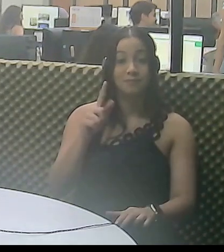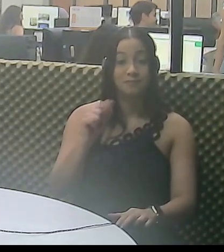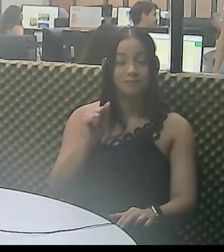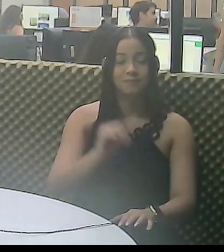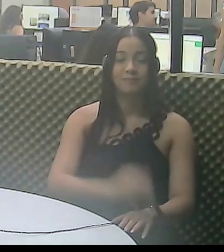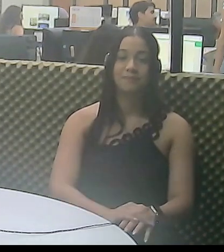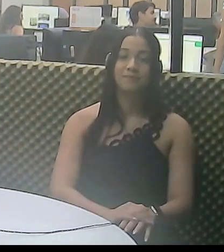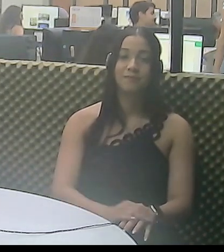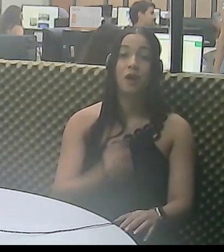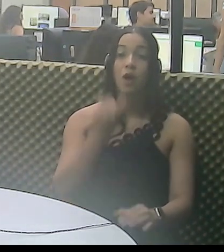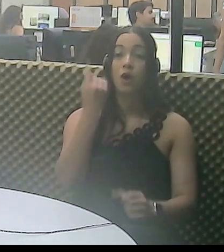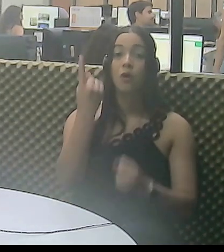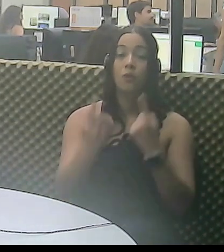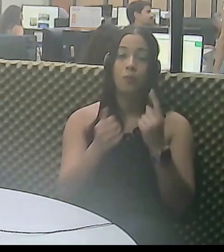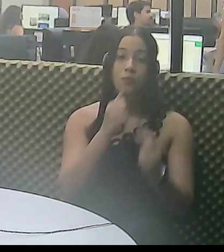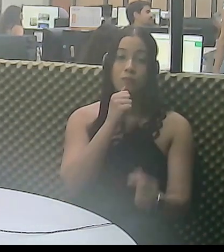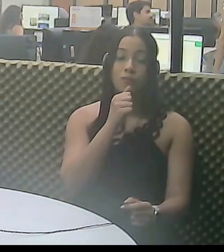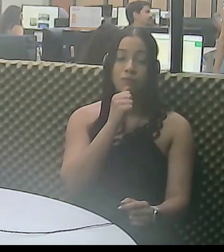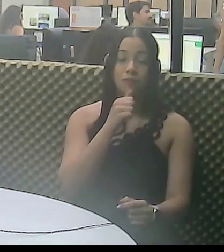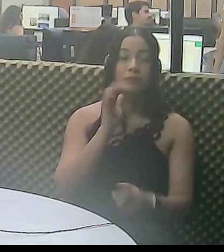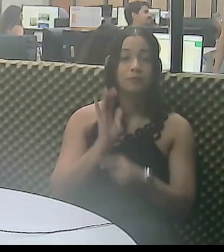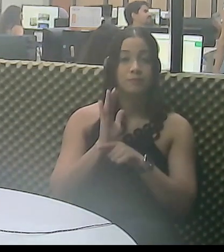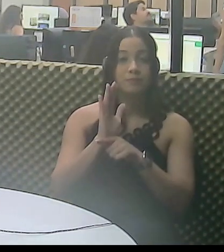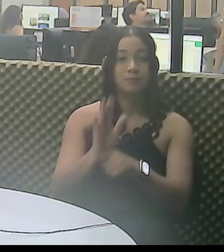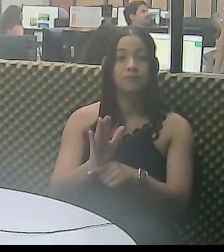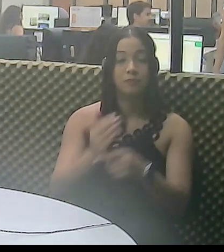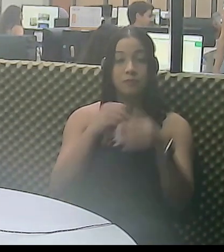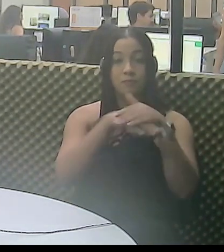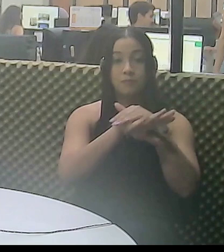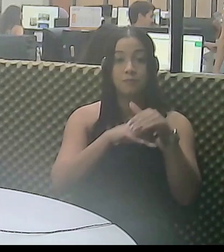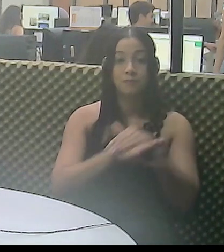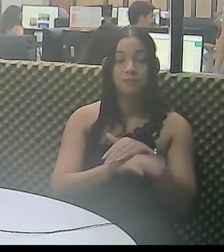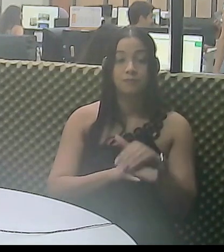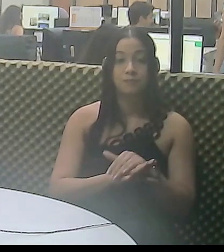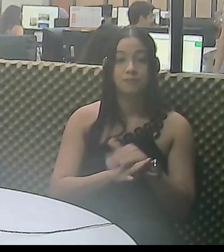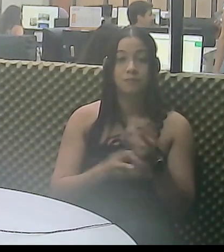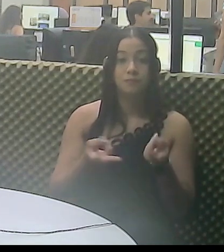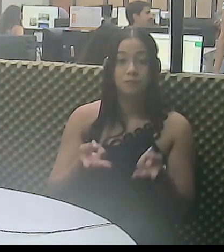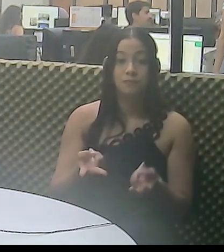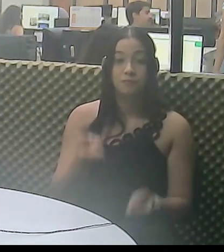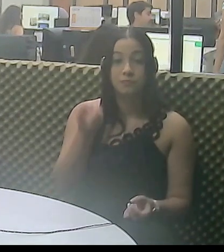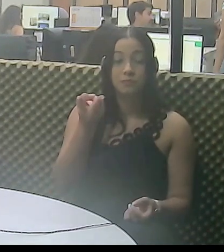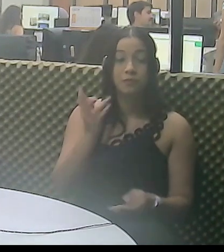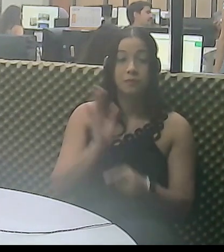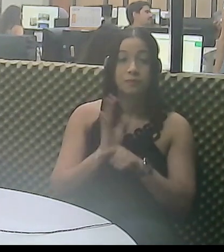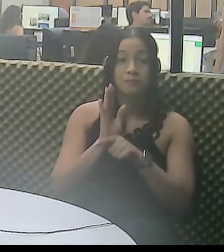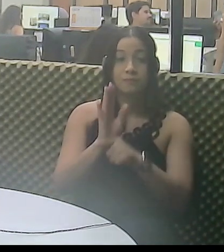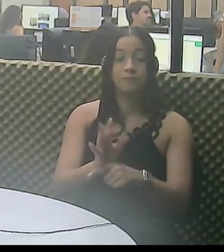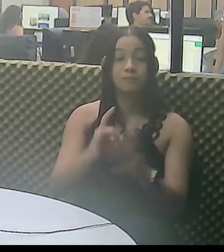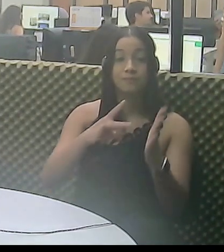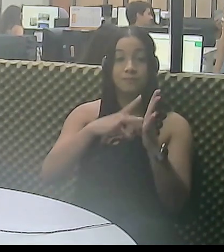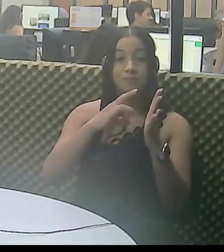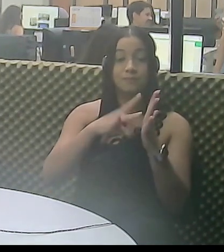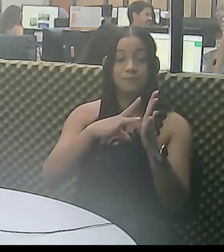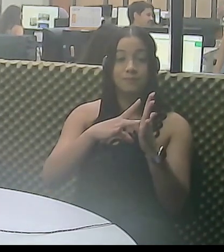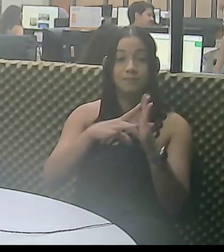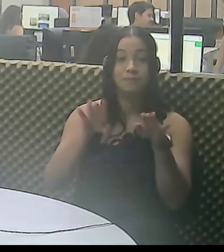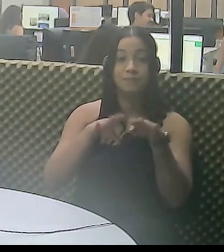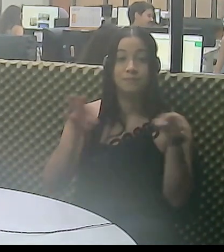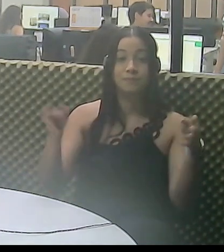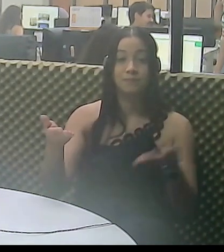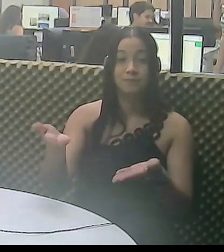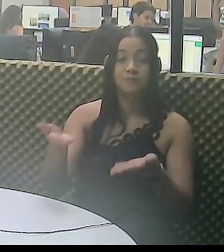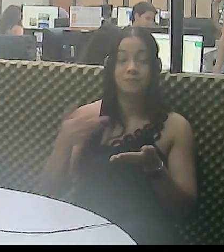trabalho. Algumas delas são para auxiliar de estoque, operador de empilhadeira, auxiliar de vidraceiro, balconista